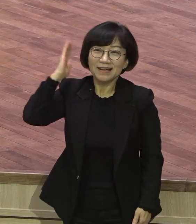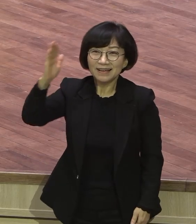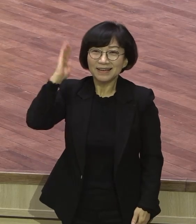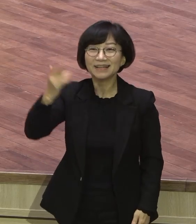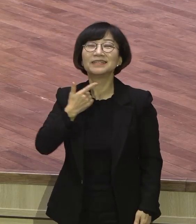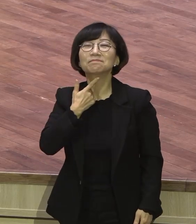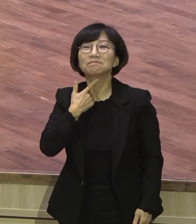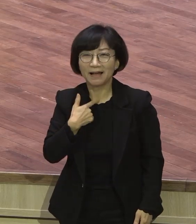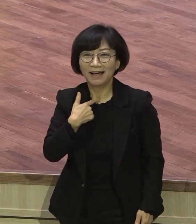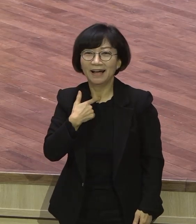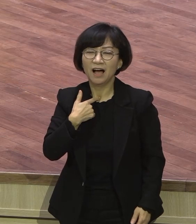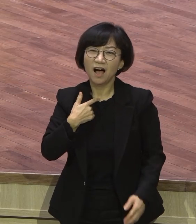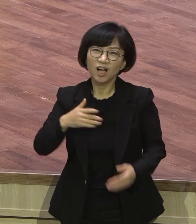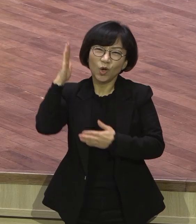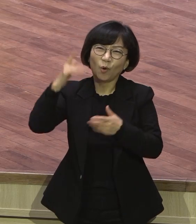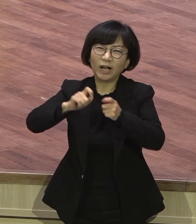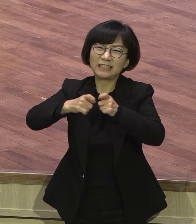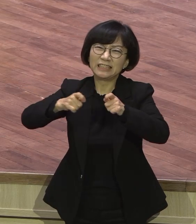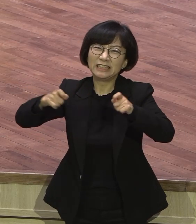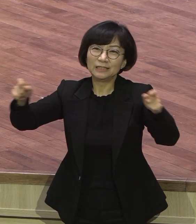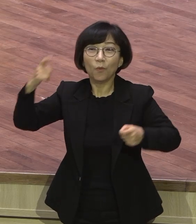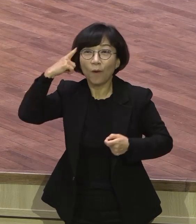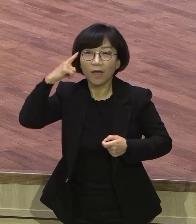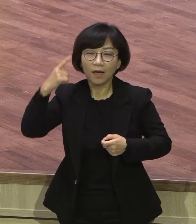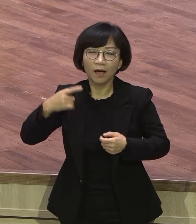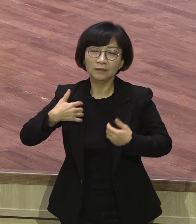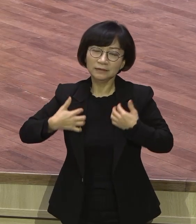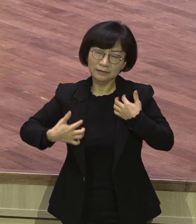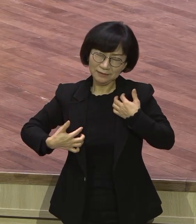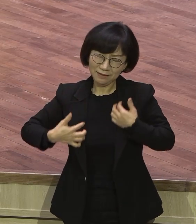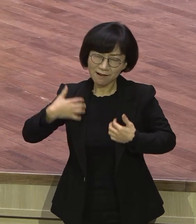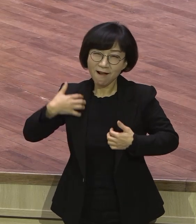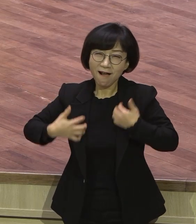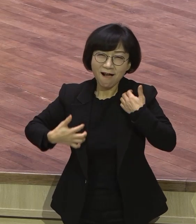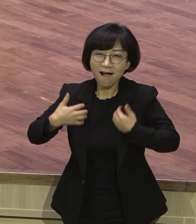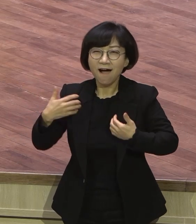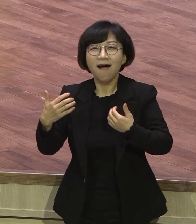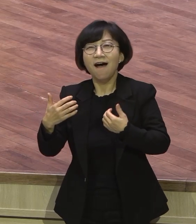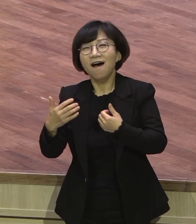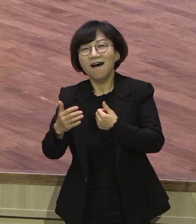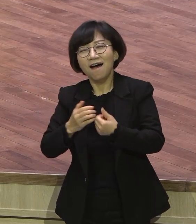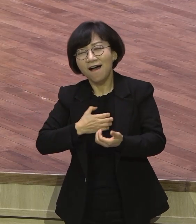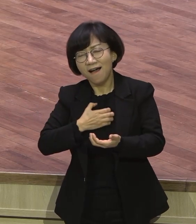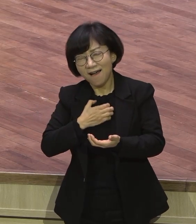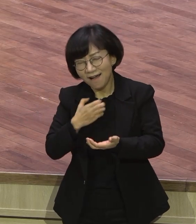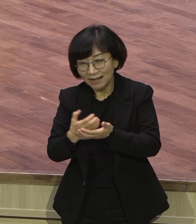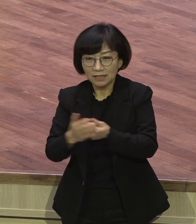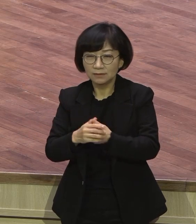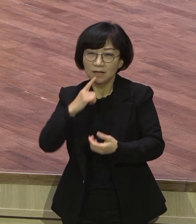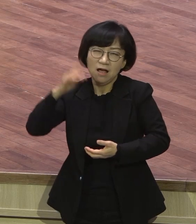넘쳐가지고 설교가 좀 제가 길게 했잖아요 평초 때보다 너무 감동이 돼가지고